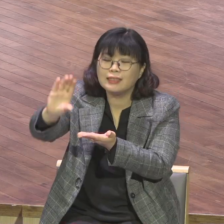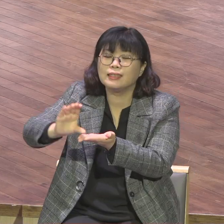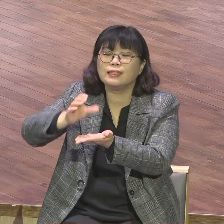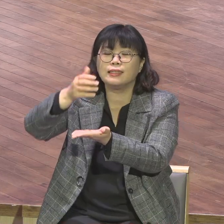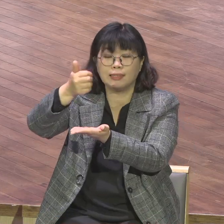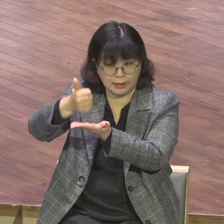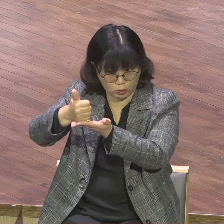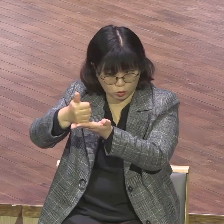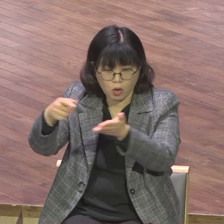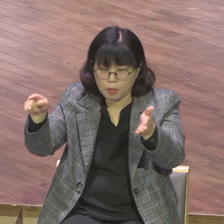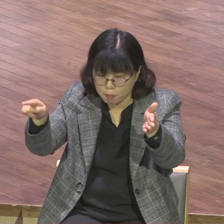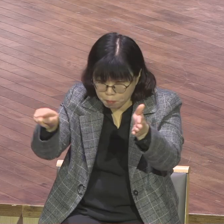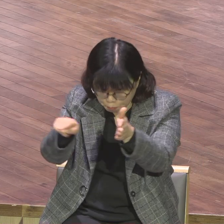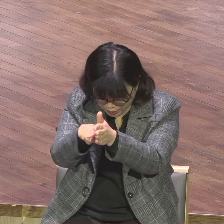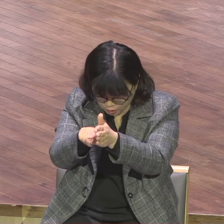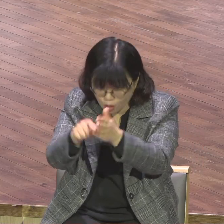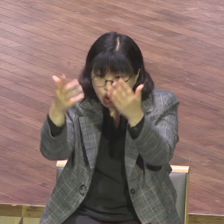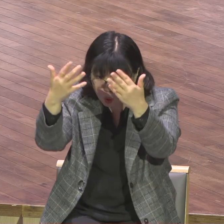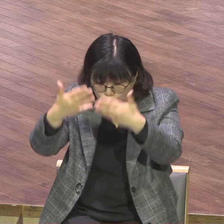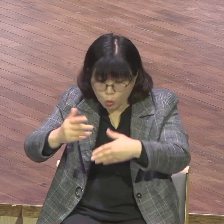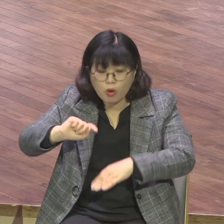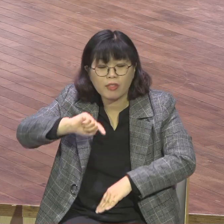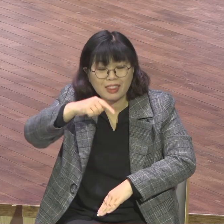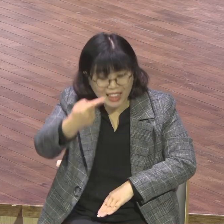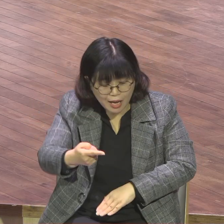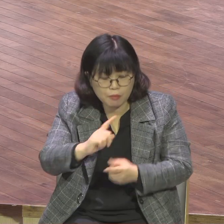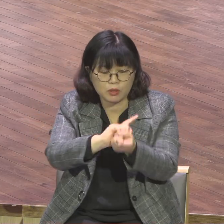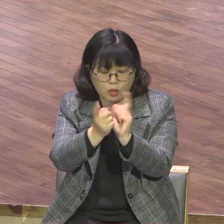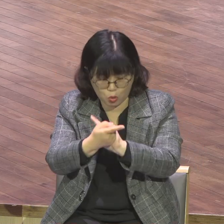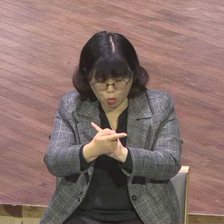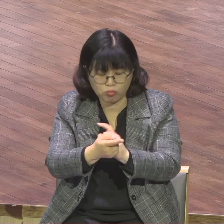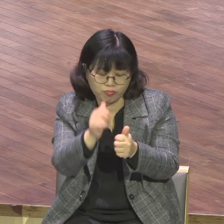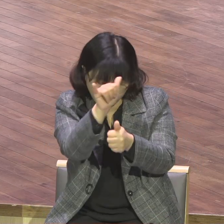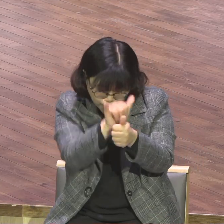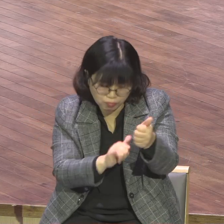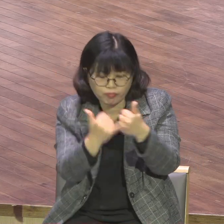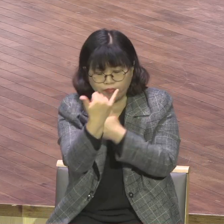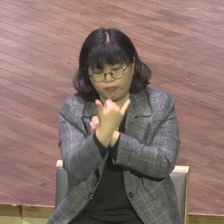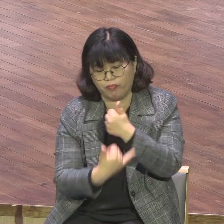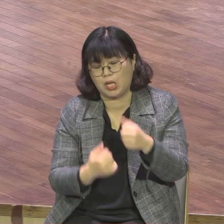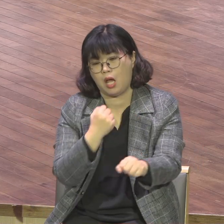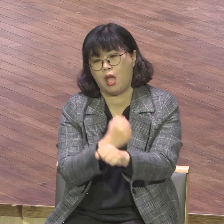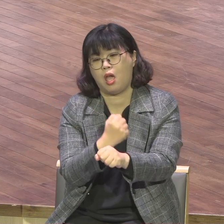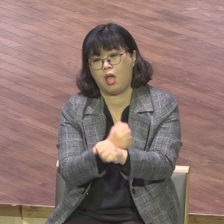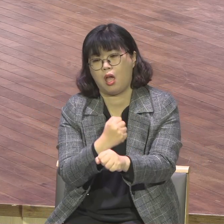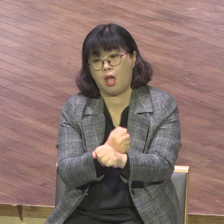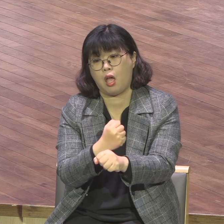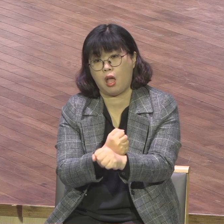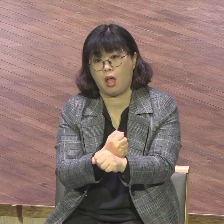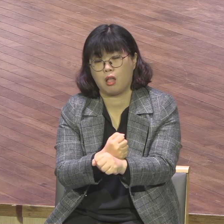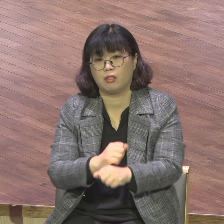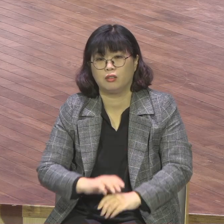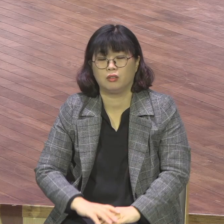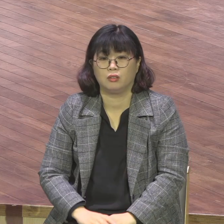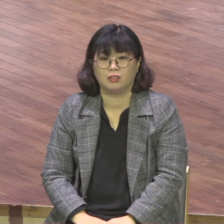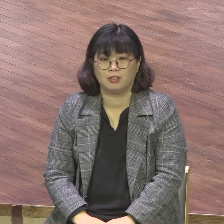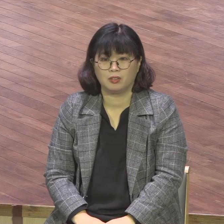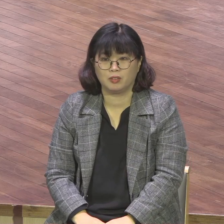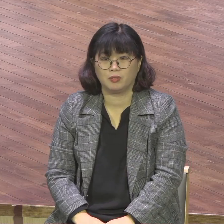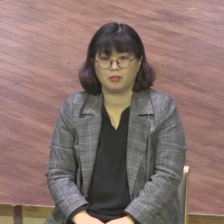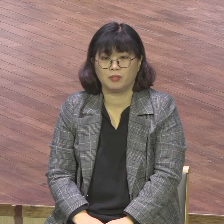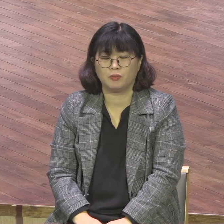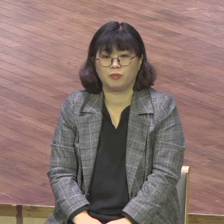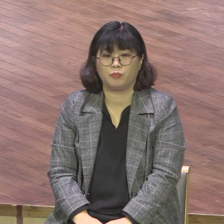믿음으로 서로 복종하라. 그리스도 안에였습니다. 그리스도 안에서. 어느 한쪽이 가져야